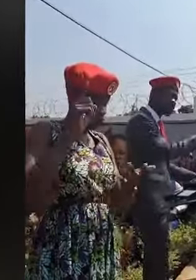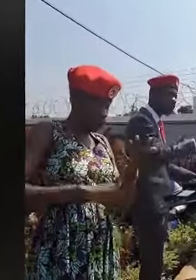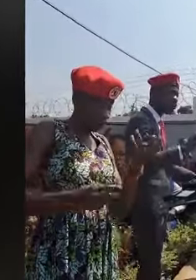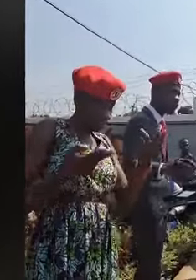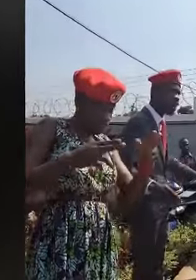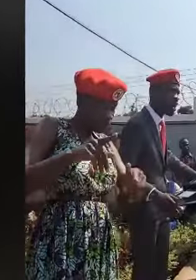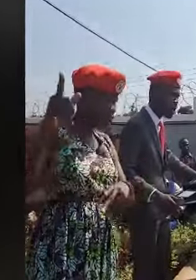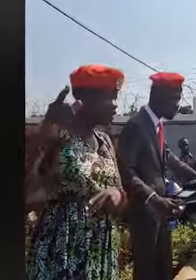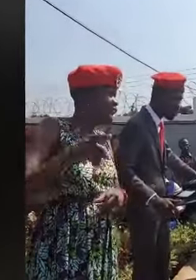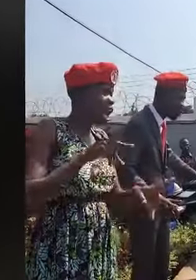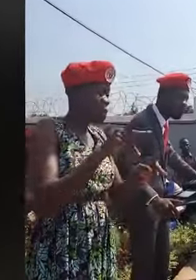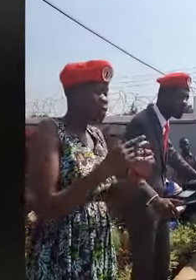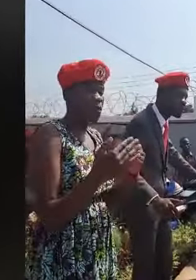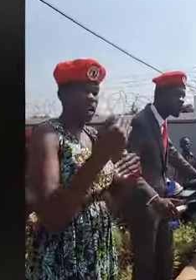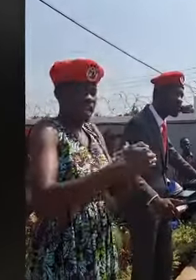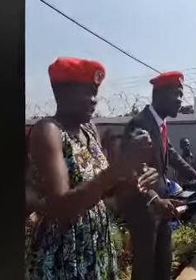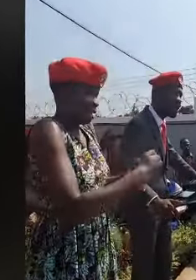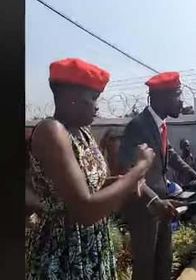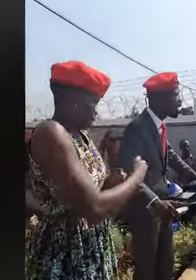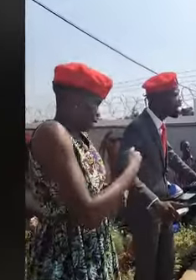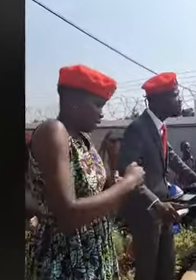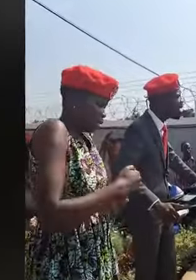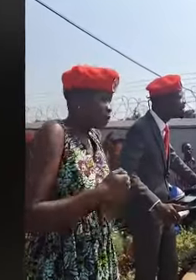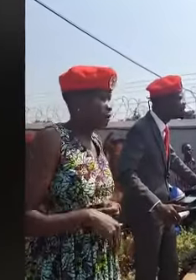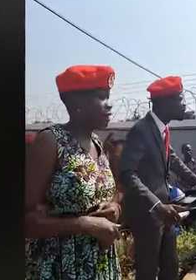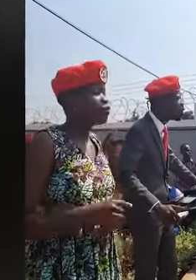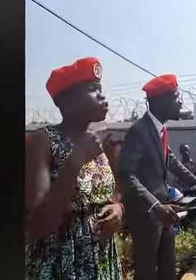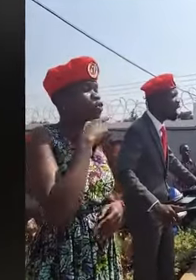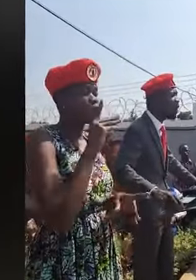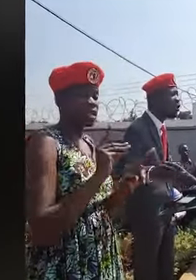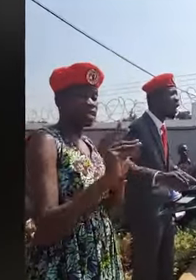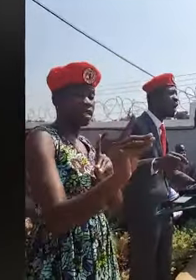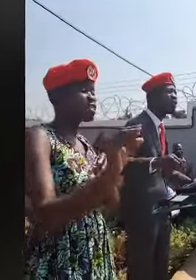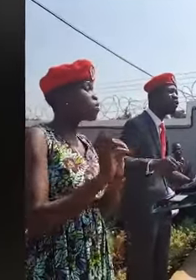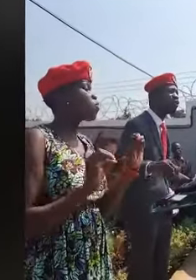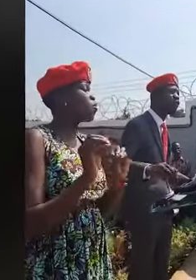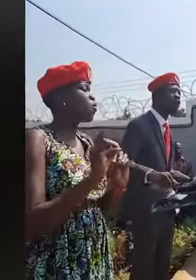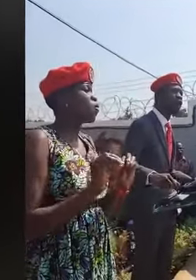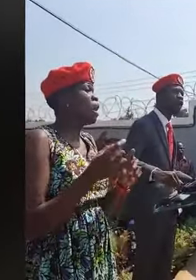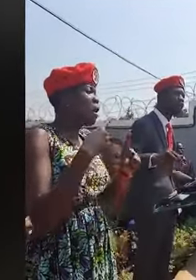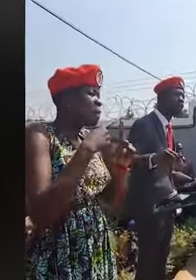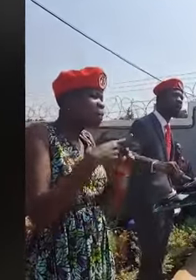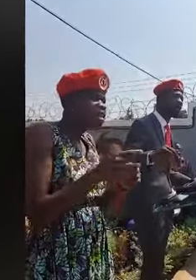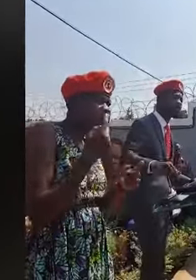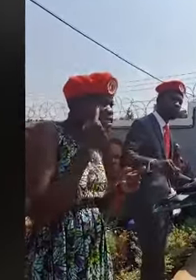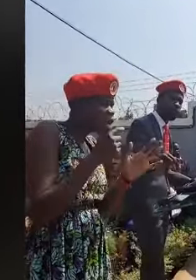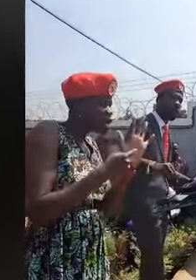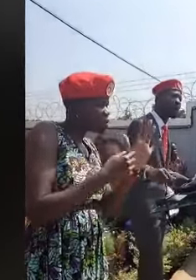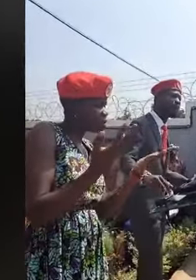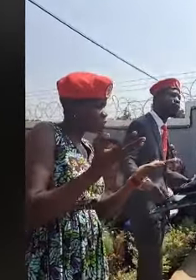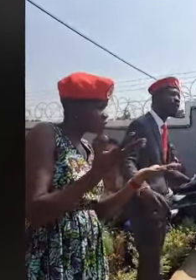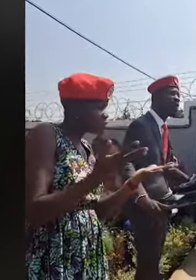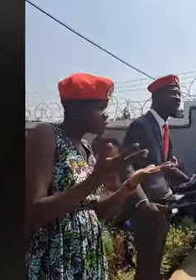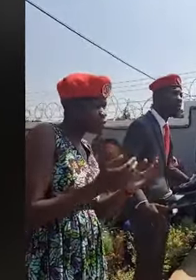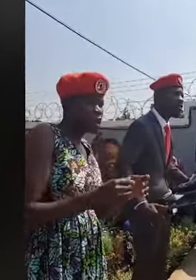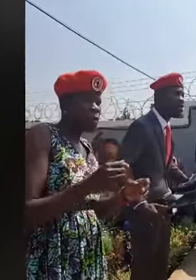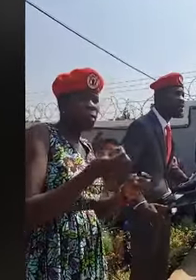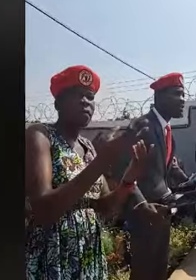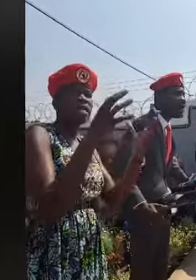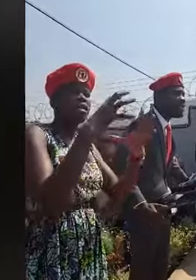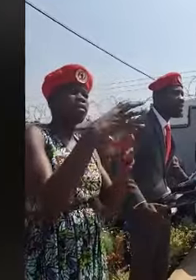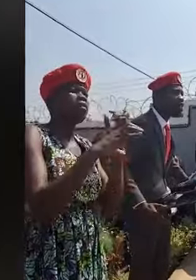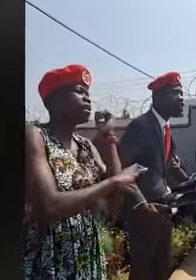mu katawuntawun konna akakuli okumpi amawanga mangi nnyo ago agalina okulonda okugenda maaso omwaka guno